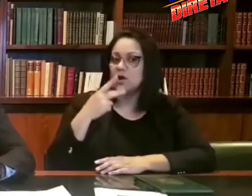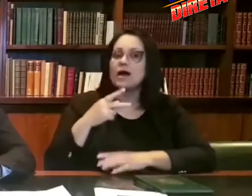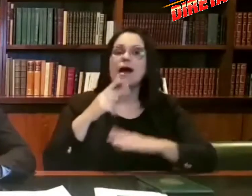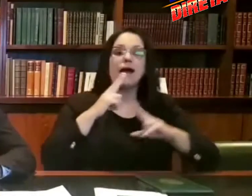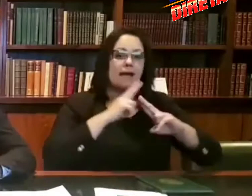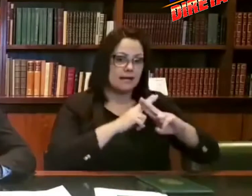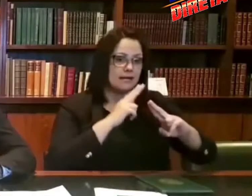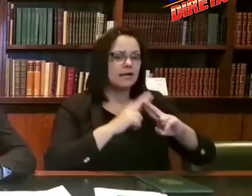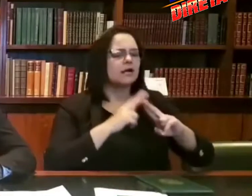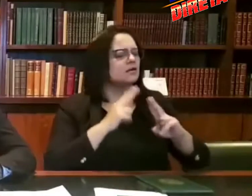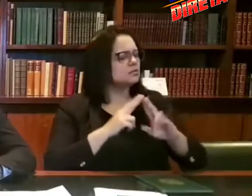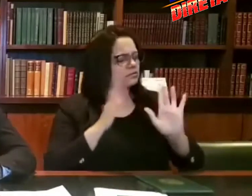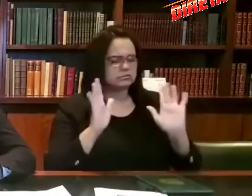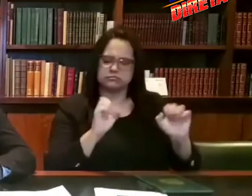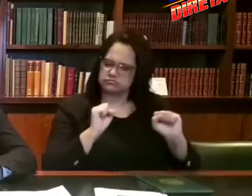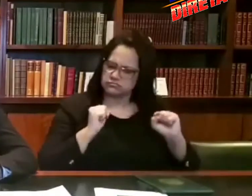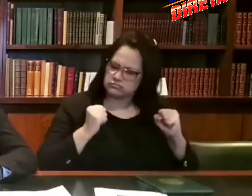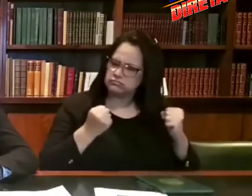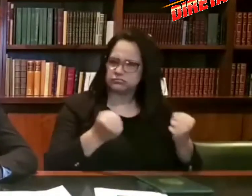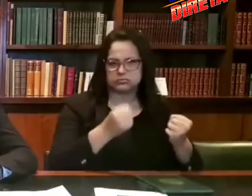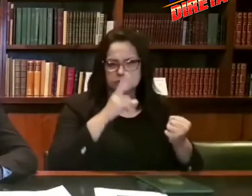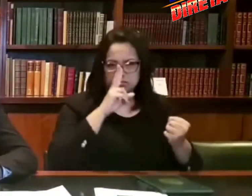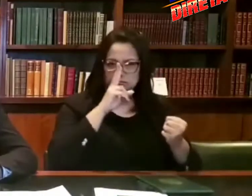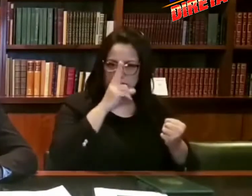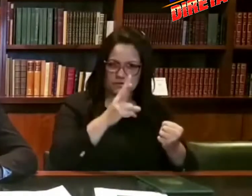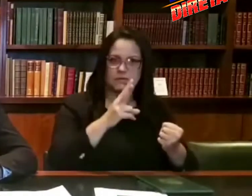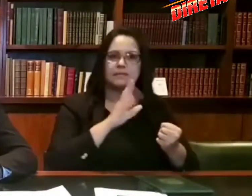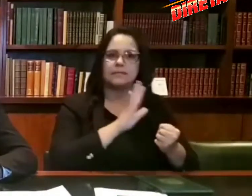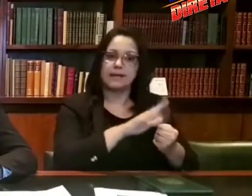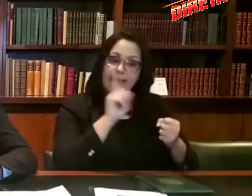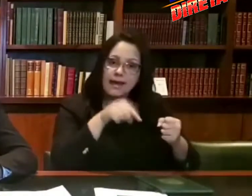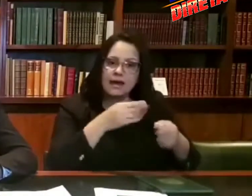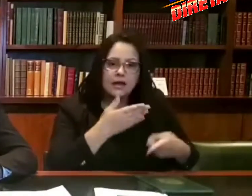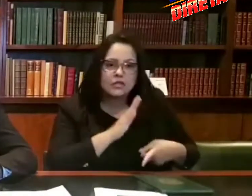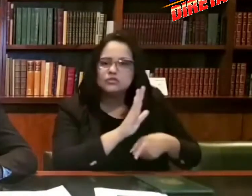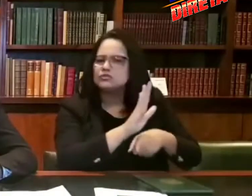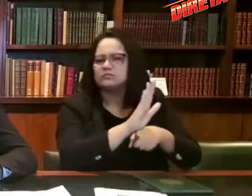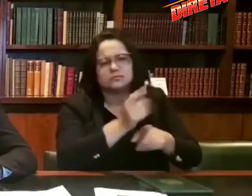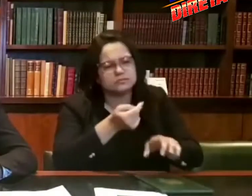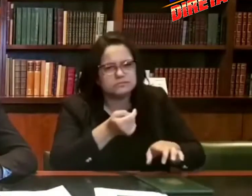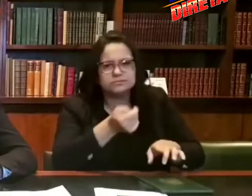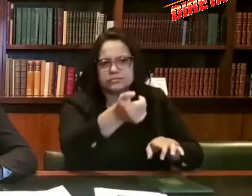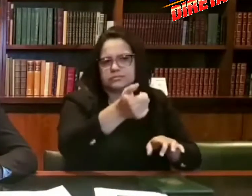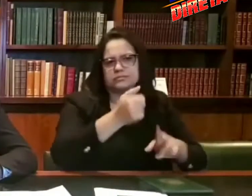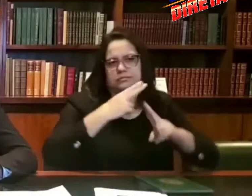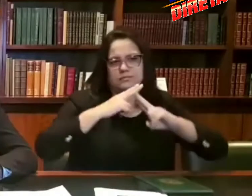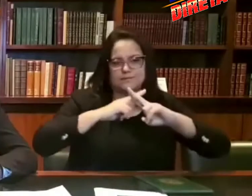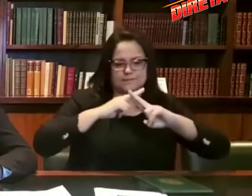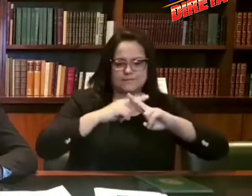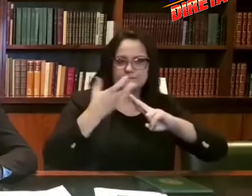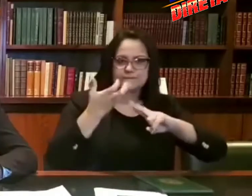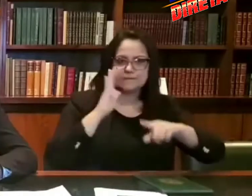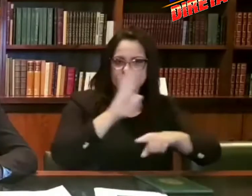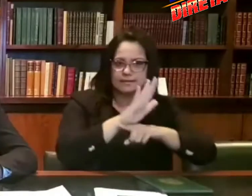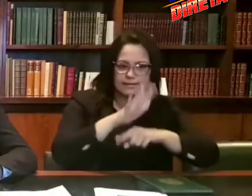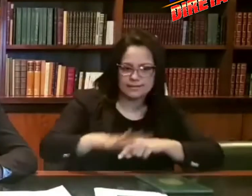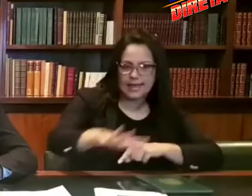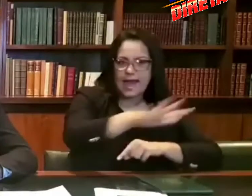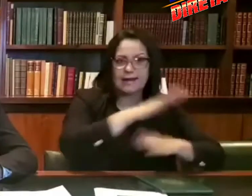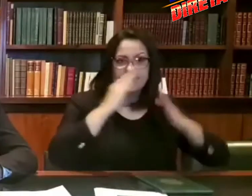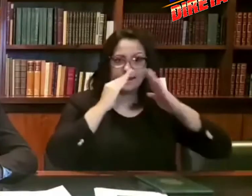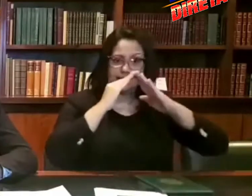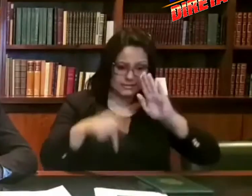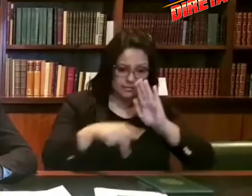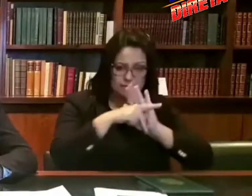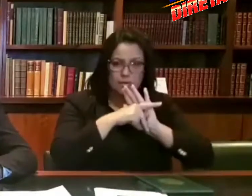continua extremamente sólida, mas é uma ajuda da Caixa Econômica Federal, inclusive nessa parte